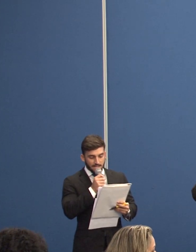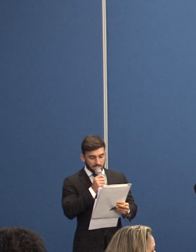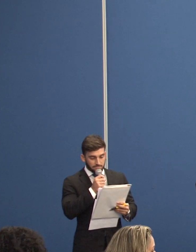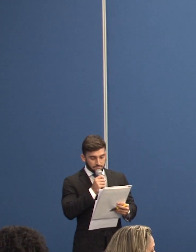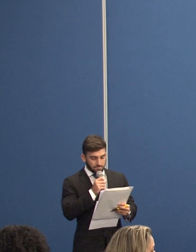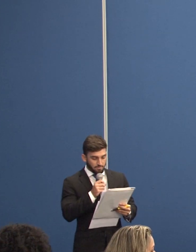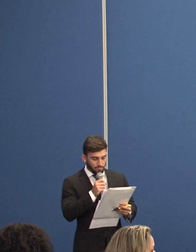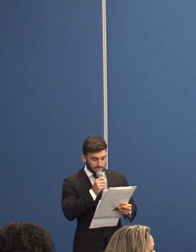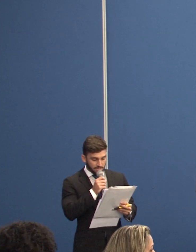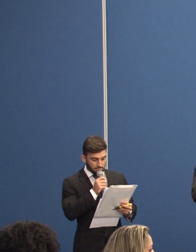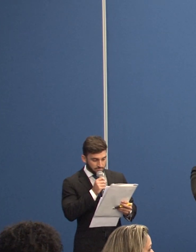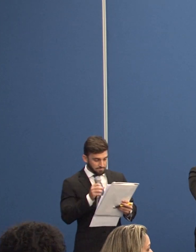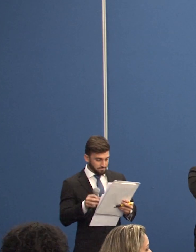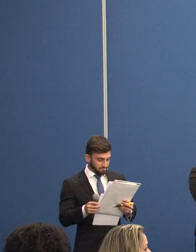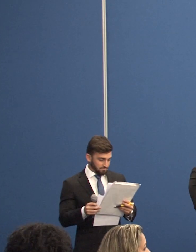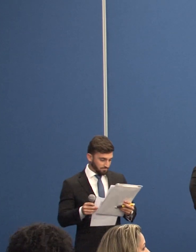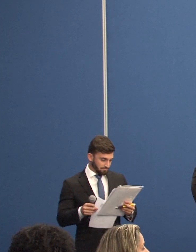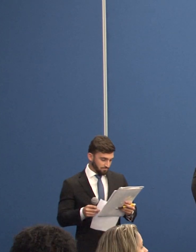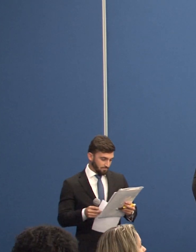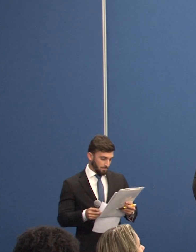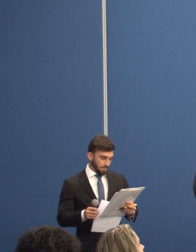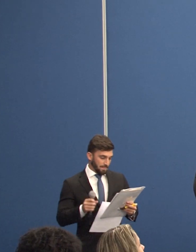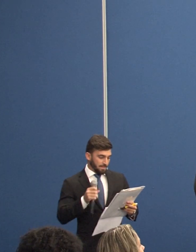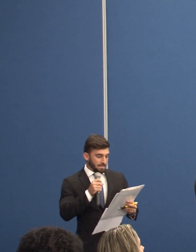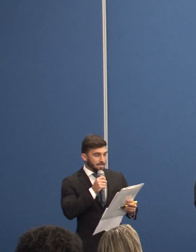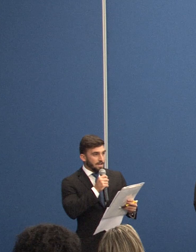materiais didáticos, convidamos